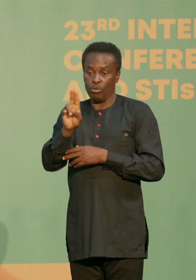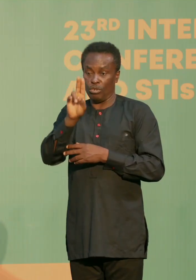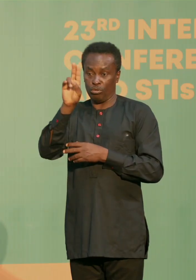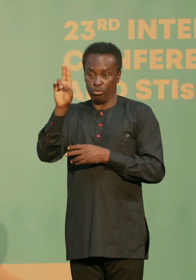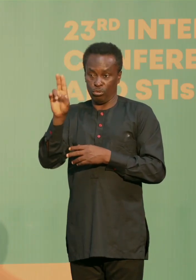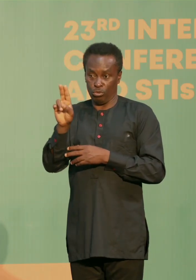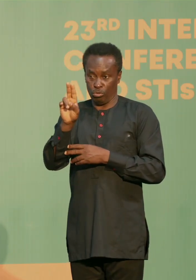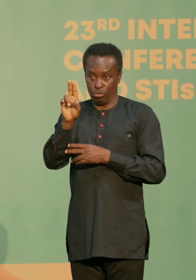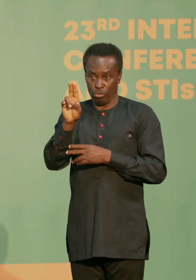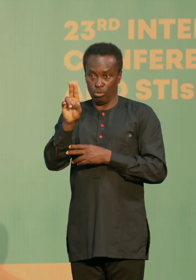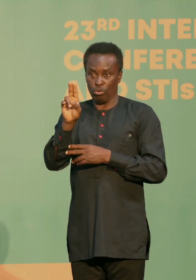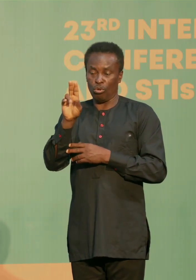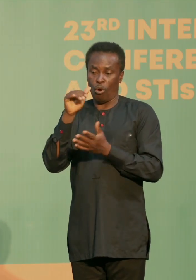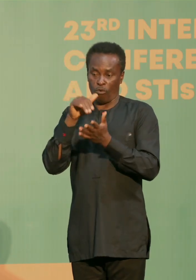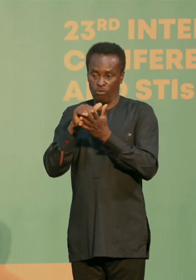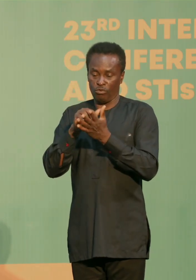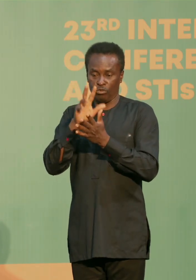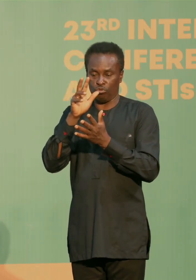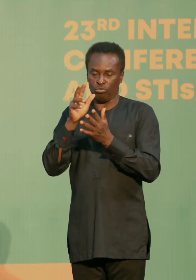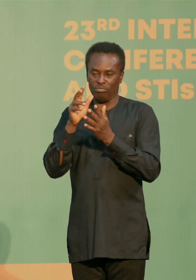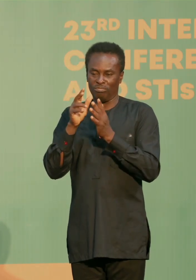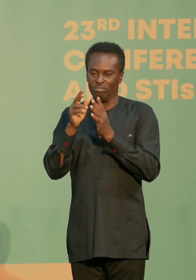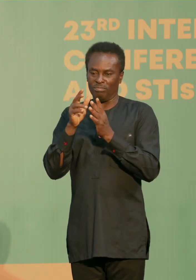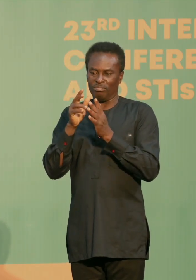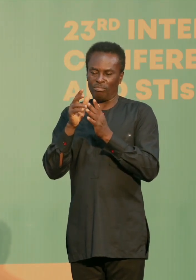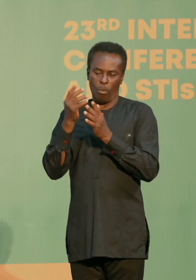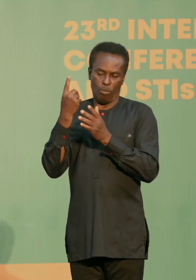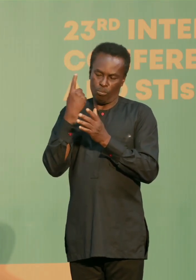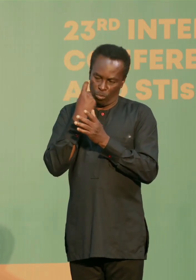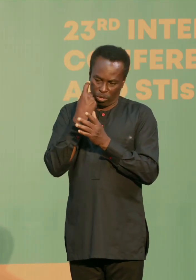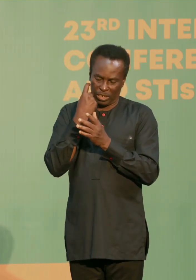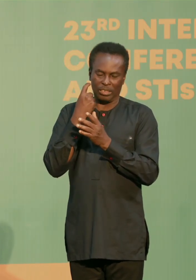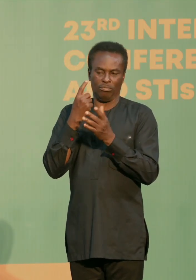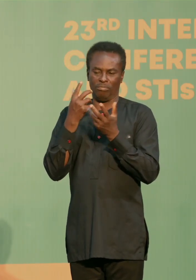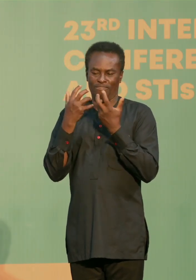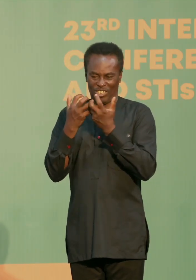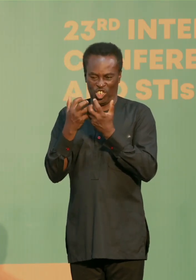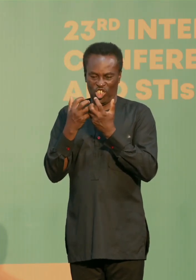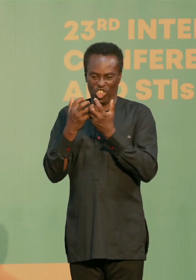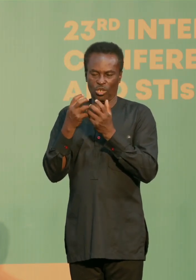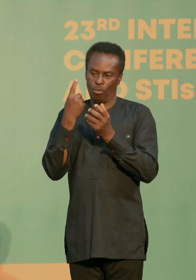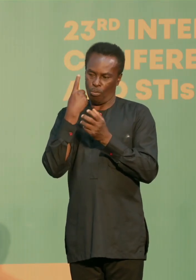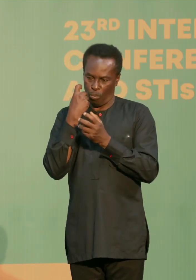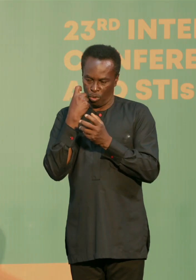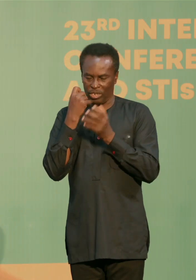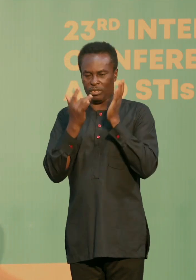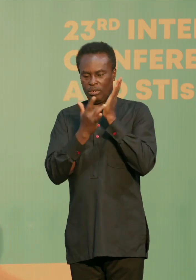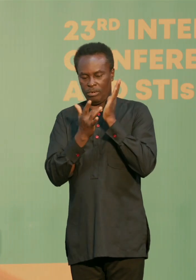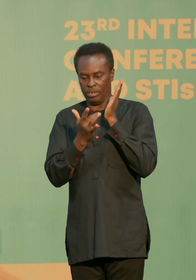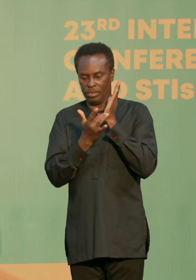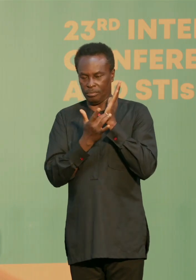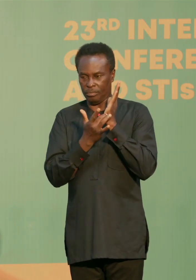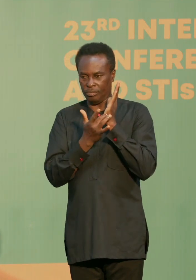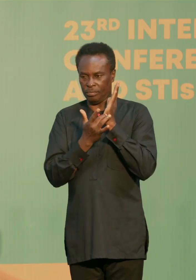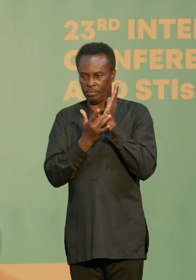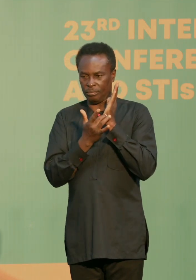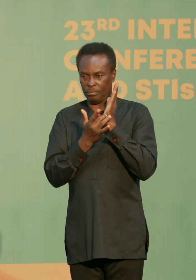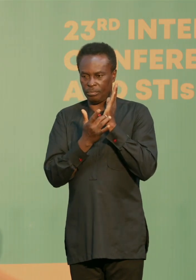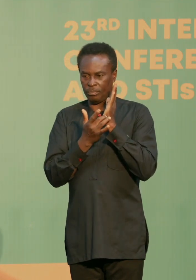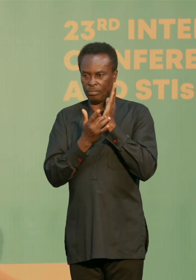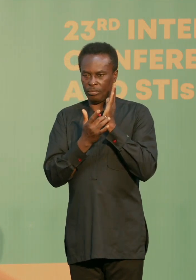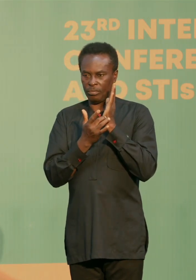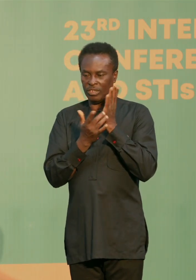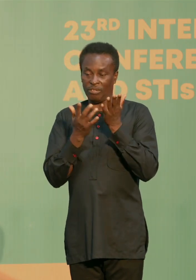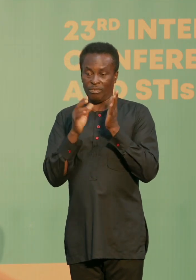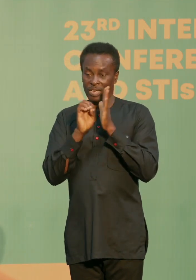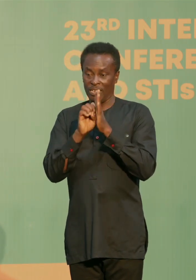diagnostics syndromiques, puisque les diagnostics étiologiques conventionnels prennent trop du temps. Par exemple,